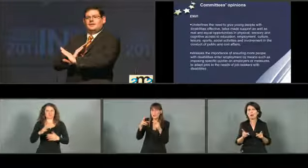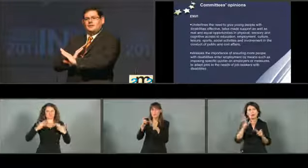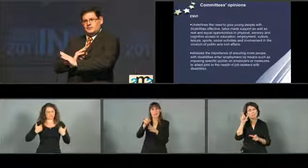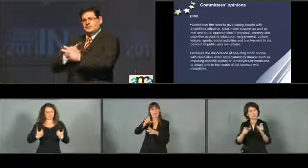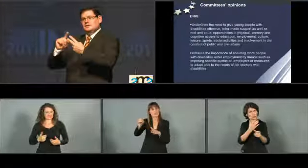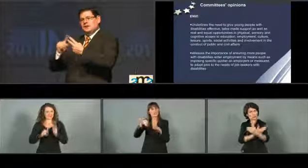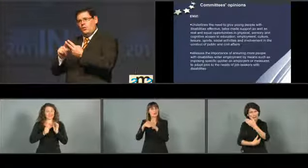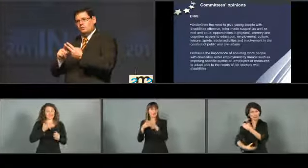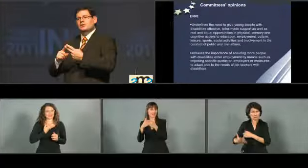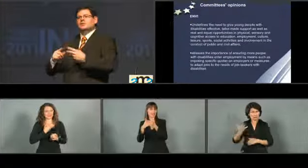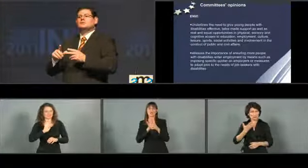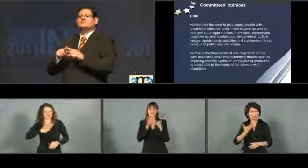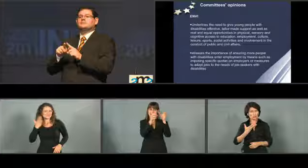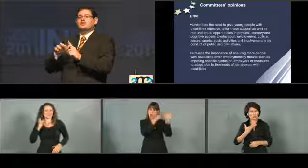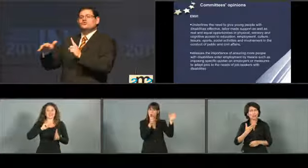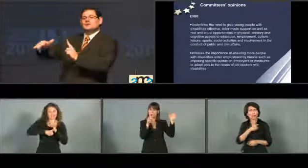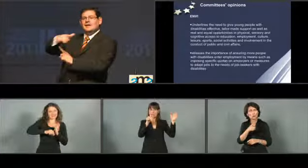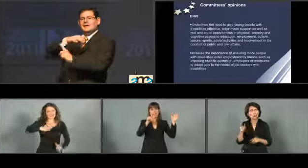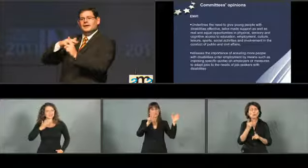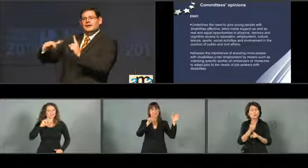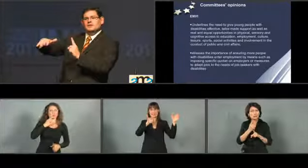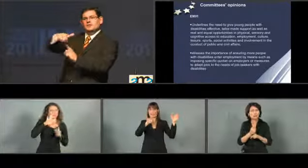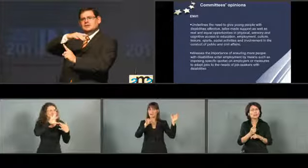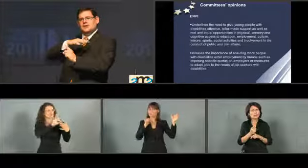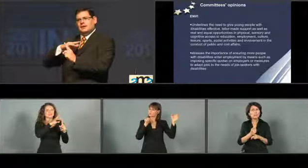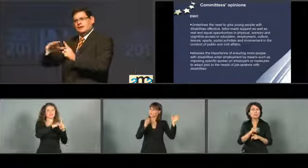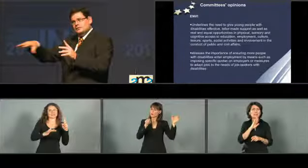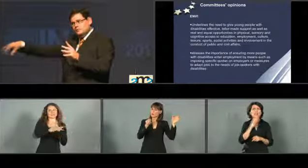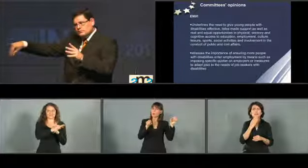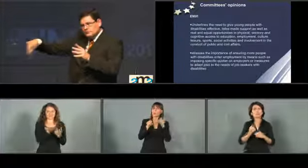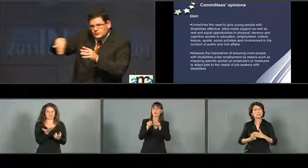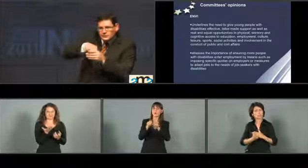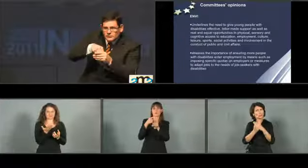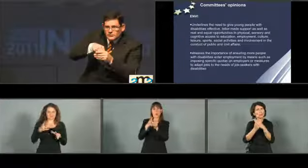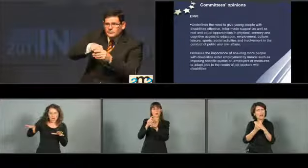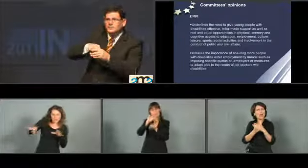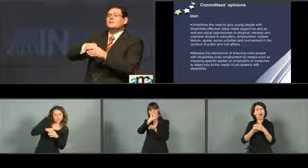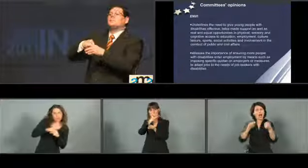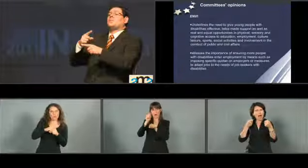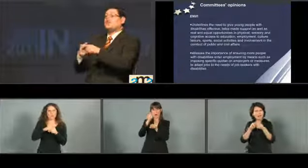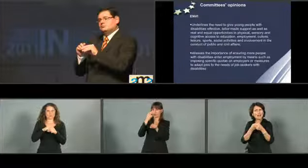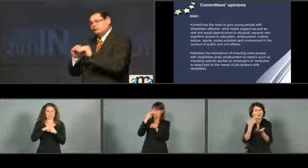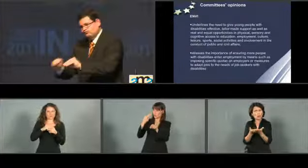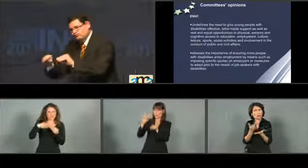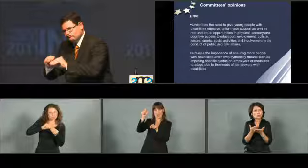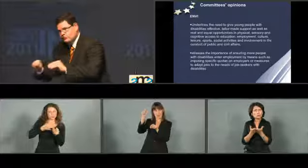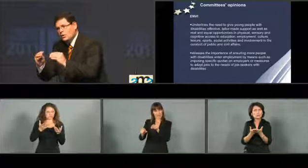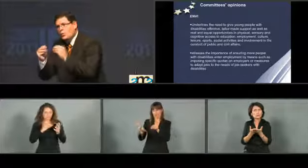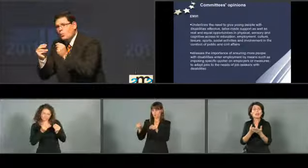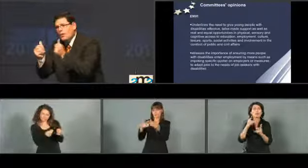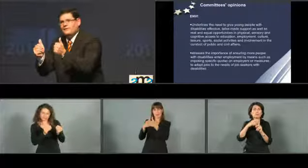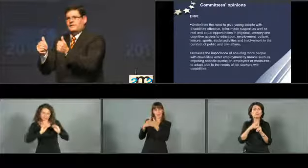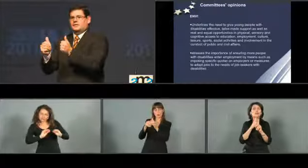On prend en compte la personne, l'intégrité, l'identité de la personne sourde dans l'intégration de